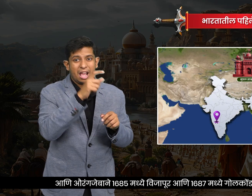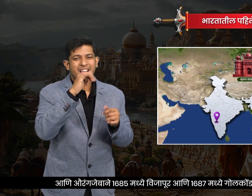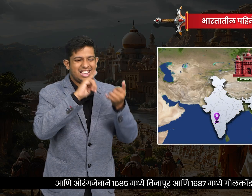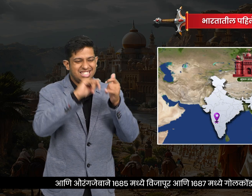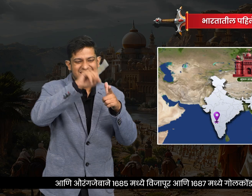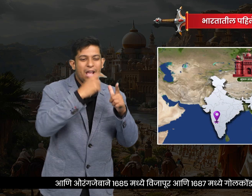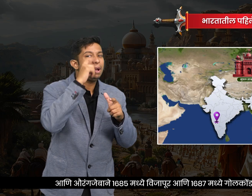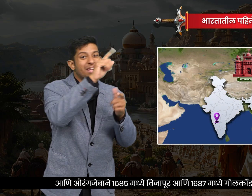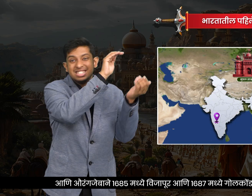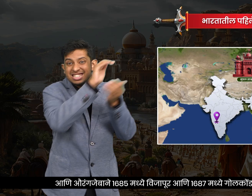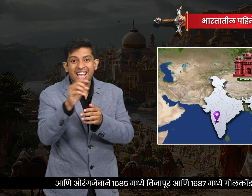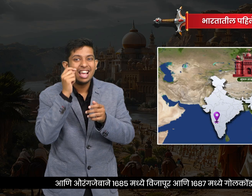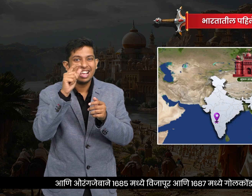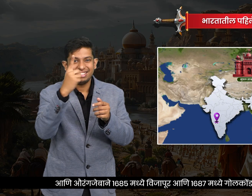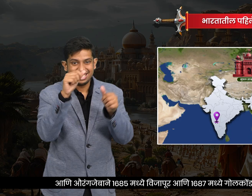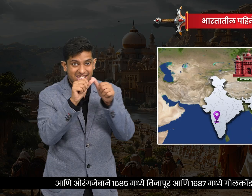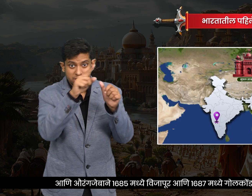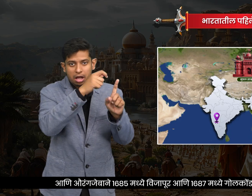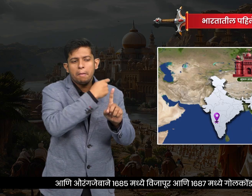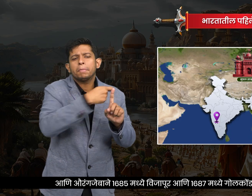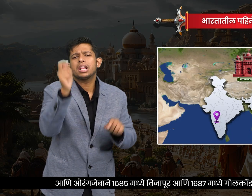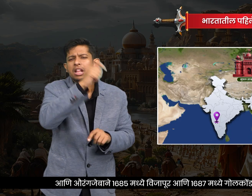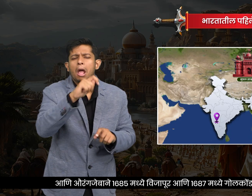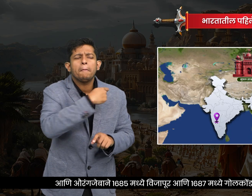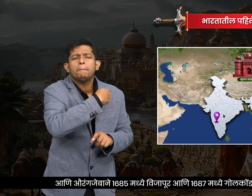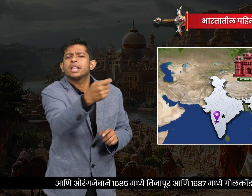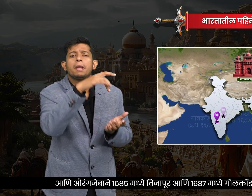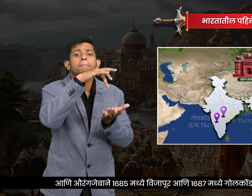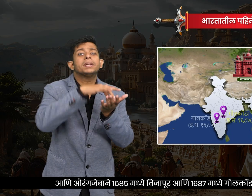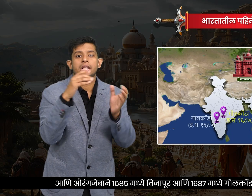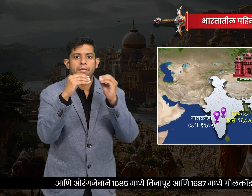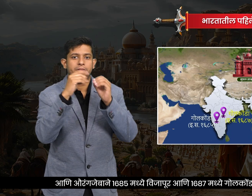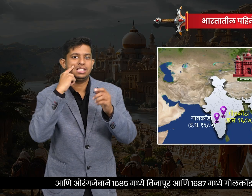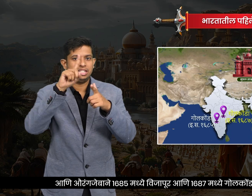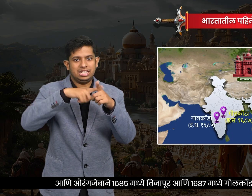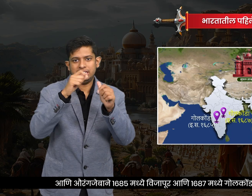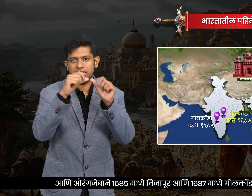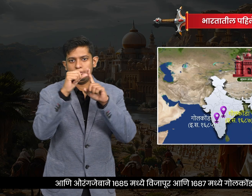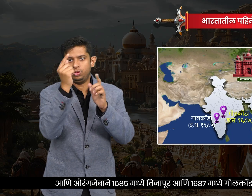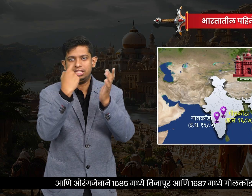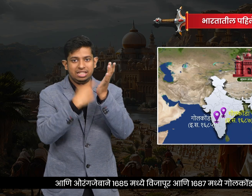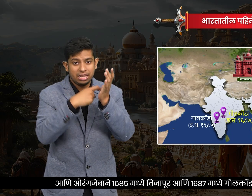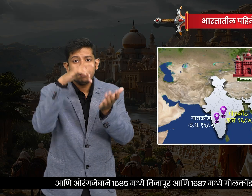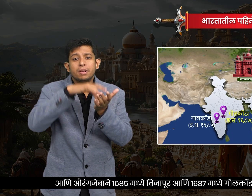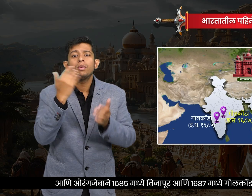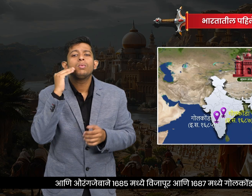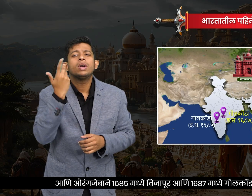1685 मध्ये विजापूर आणि 1687 मध्ये गोलकोंडा जिंकला.